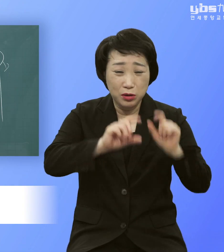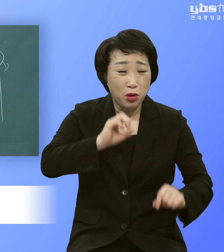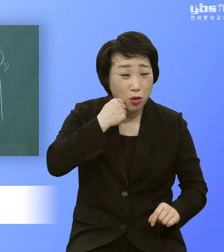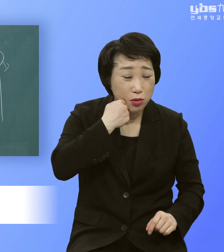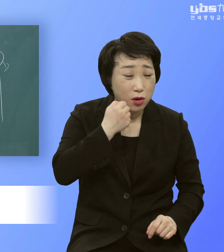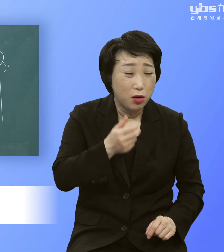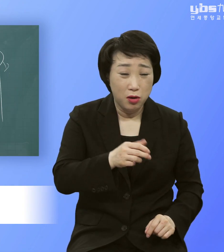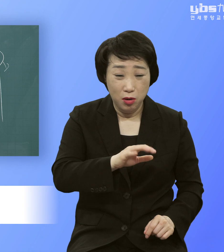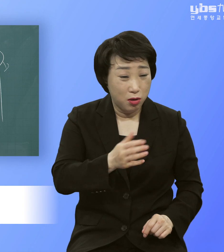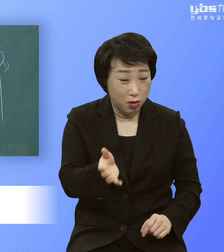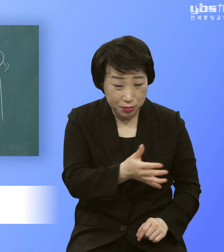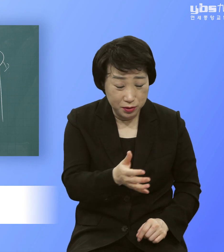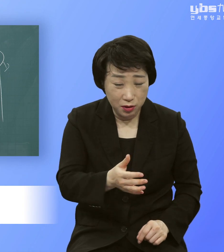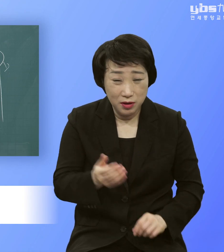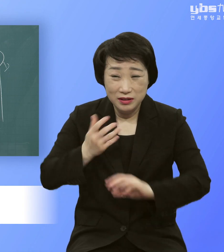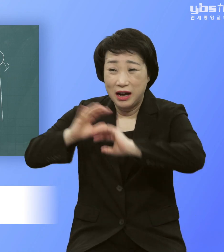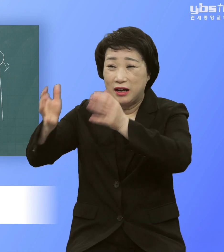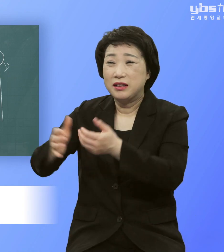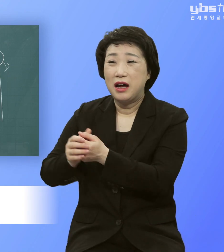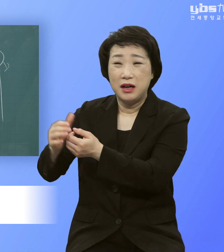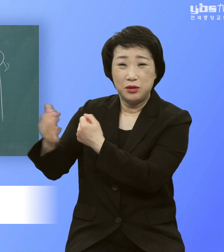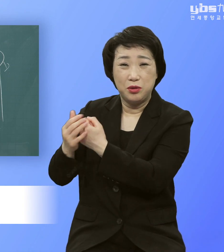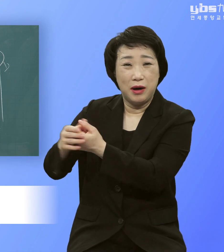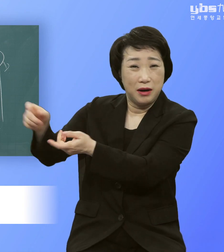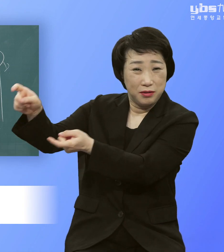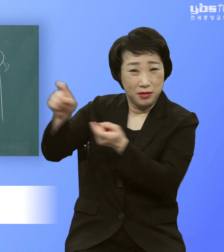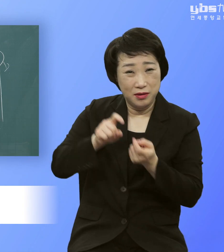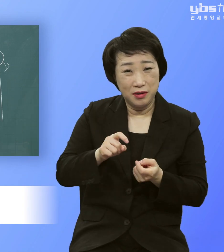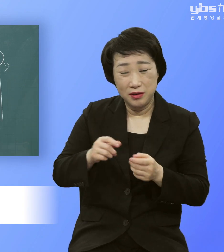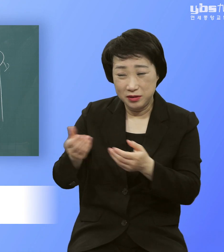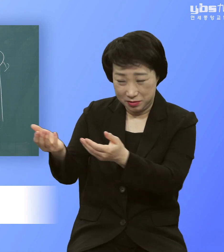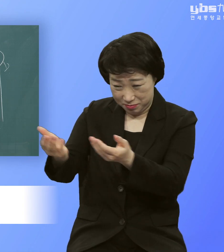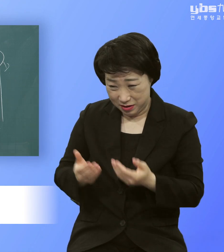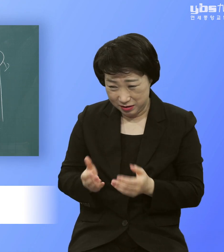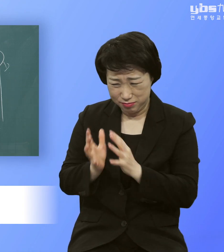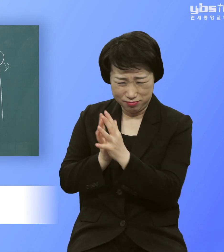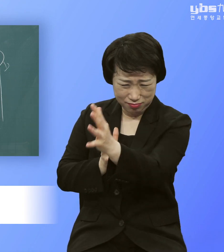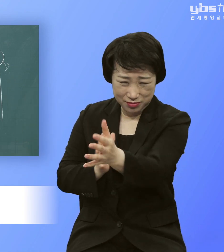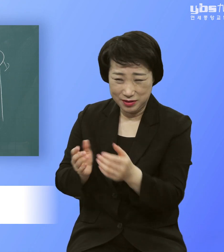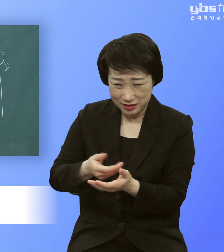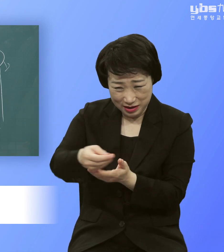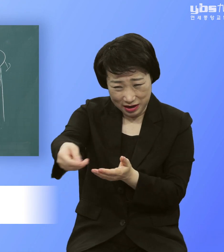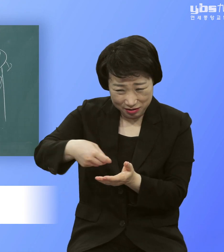외국에서 우리나라에 원주 보내줘서 그걸 먹고 살았던 기억이 나.